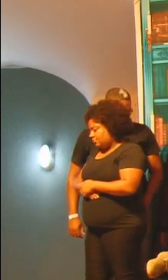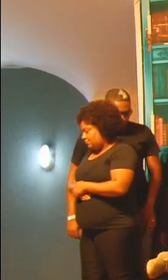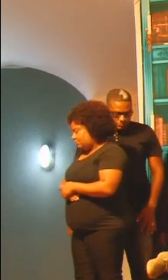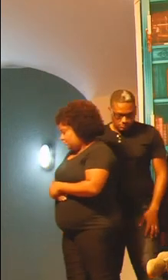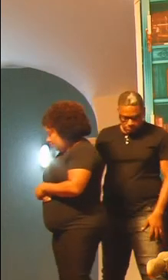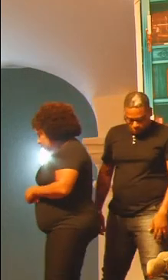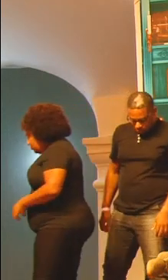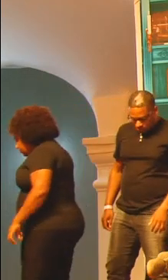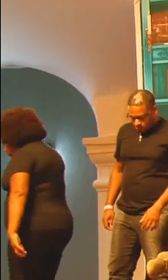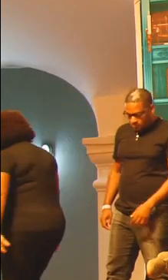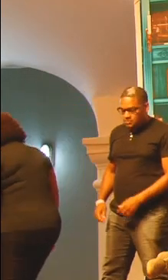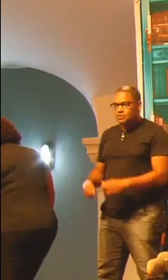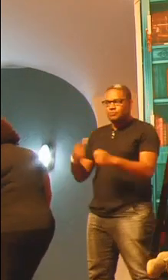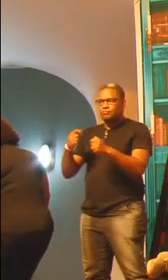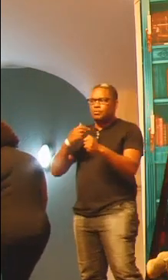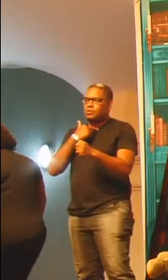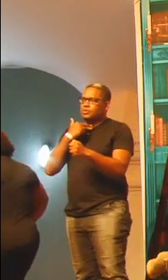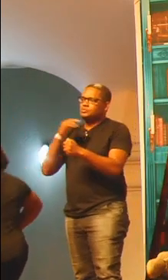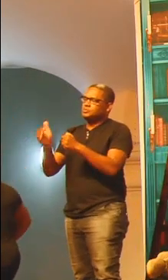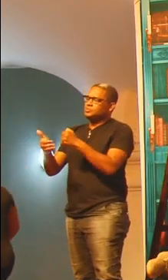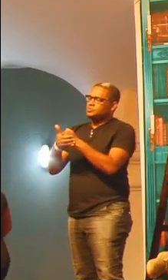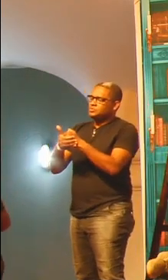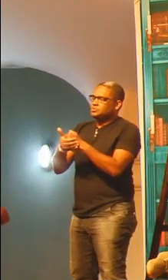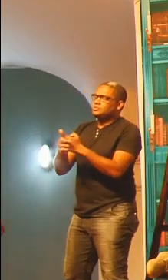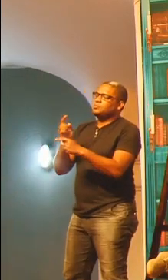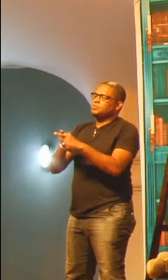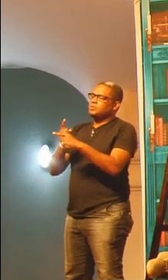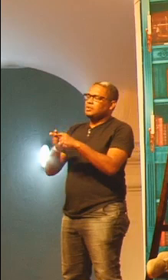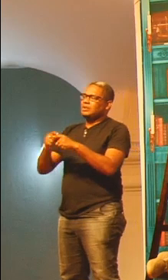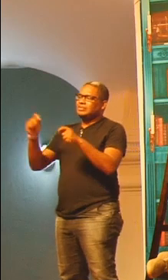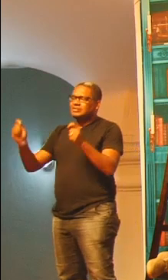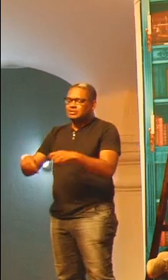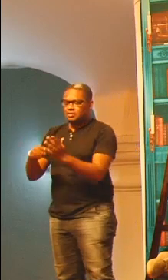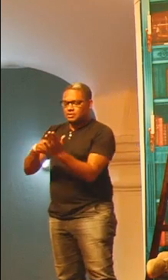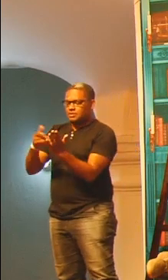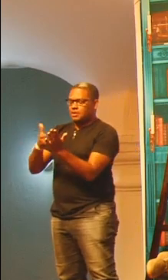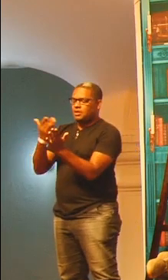para que ela não ficasse escondida, para que ela pudesse ter um novo